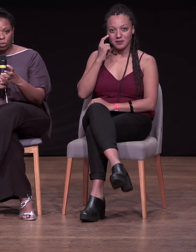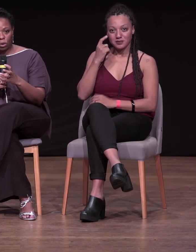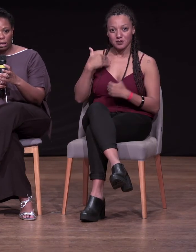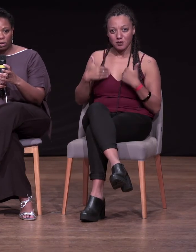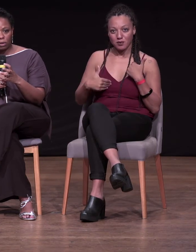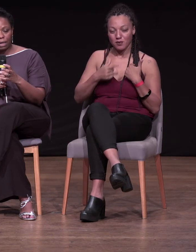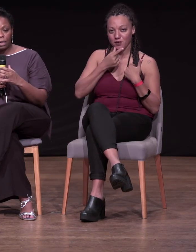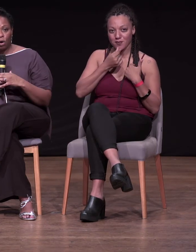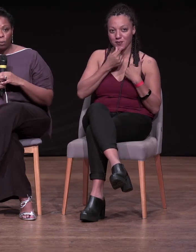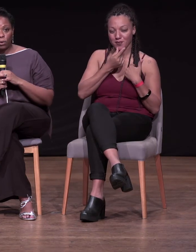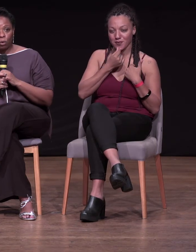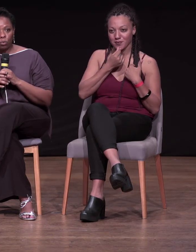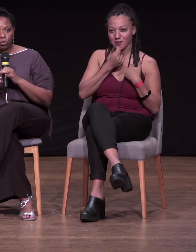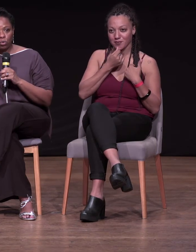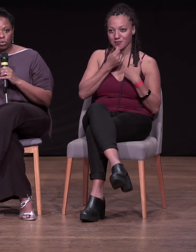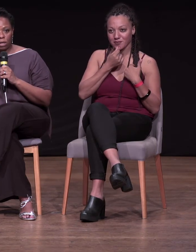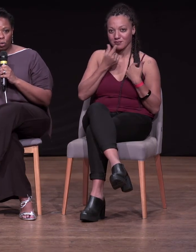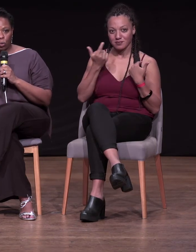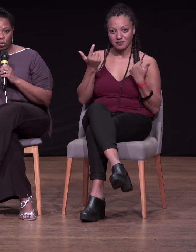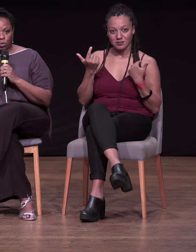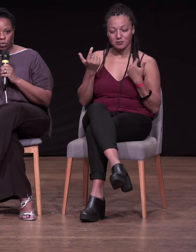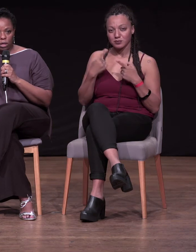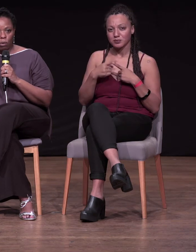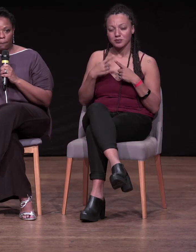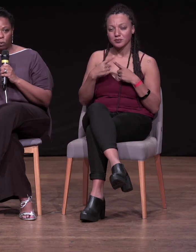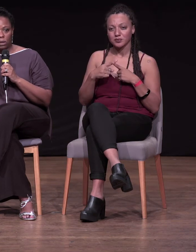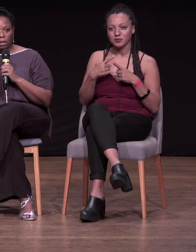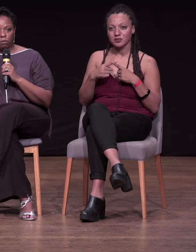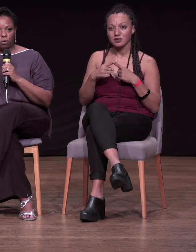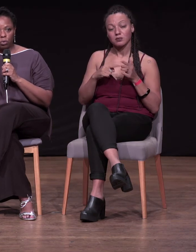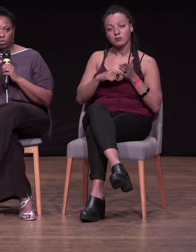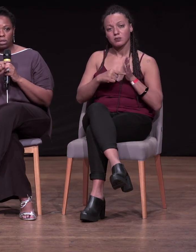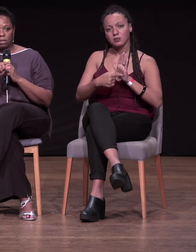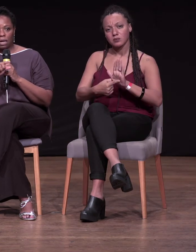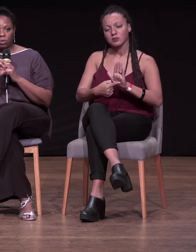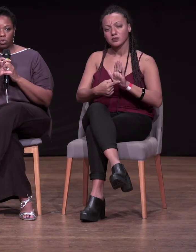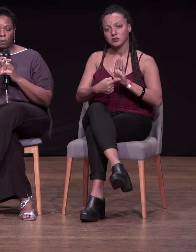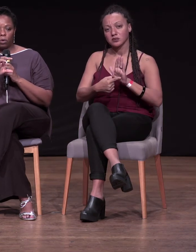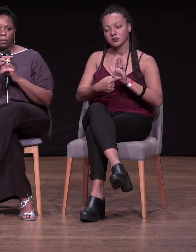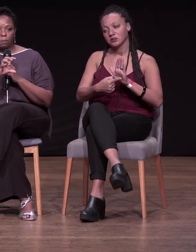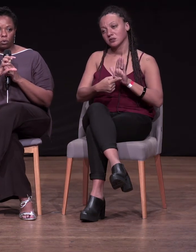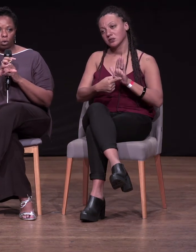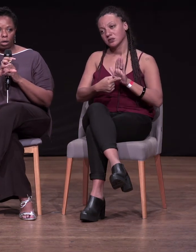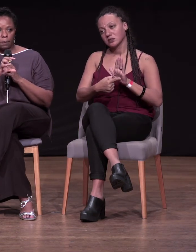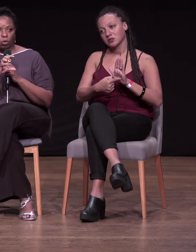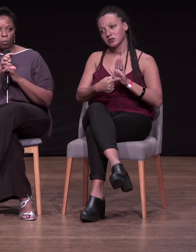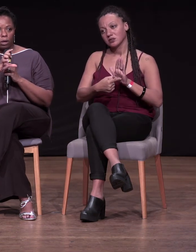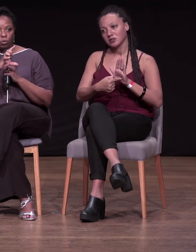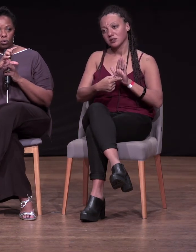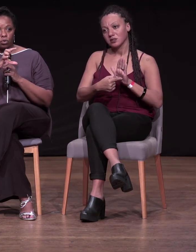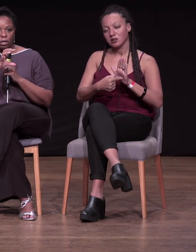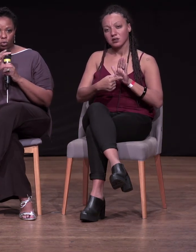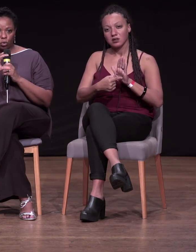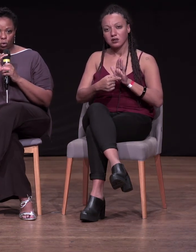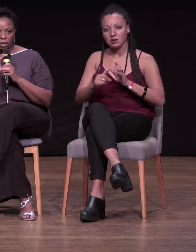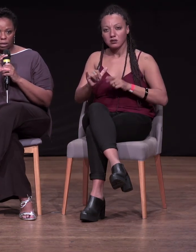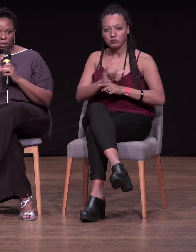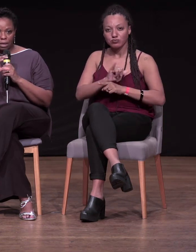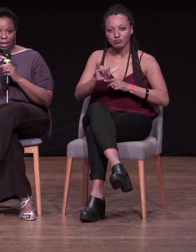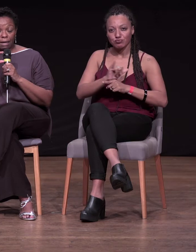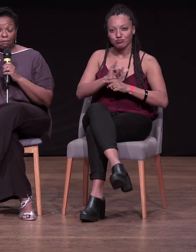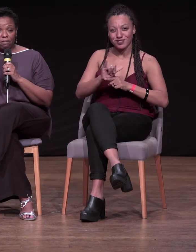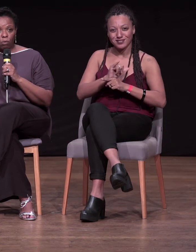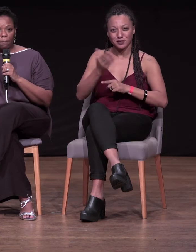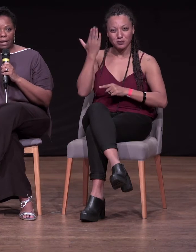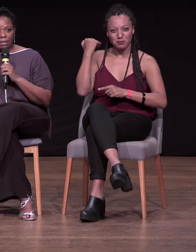corpo masculino, né? Porque alguns dos recursos que eu apontei que foram utilizados pelo Mapplethorpe como recursos